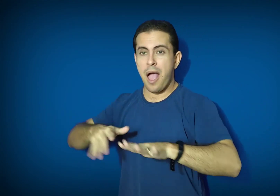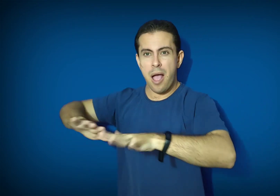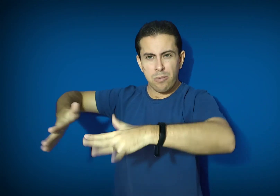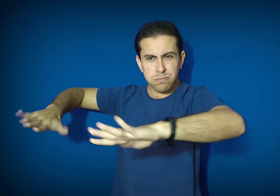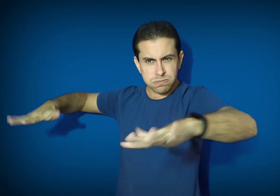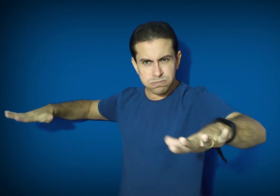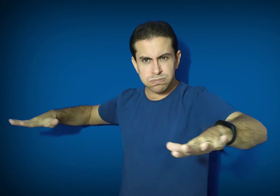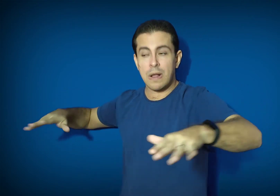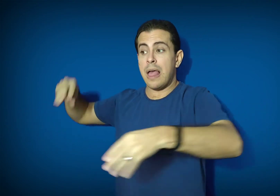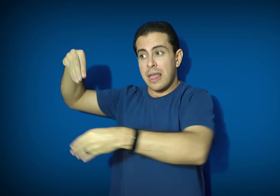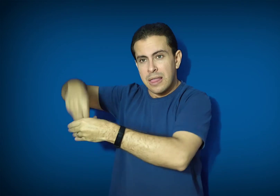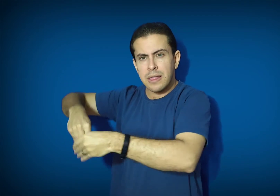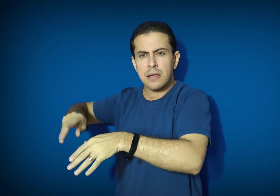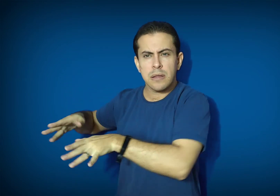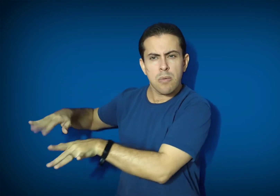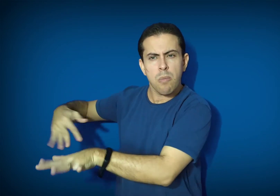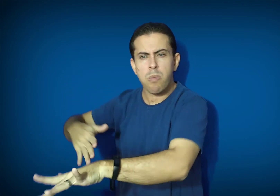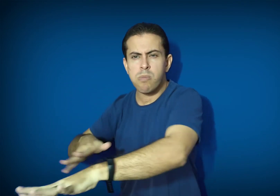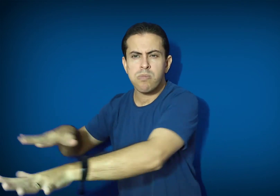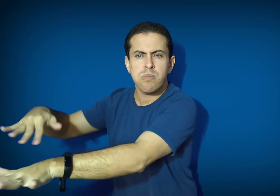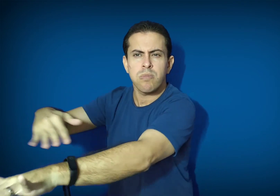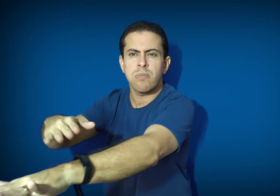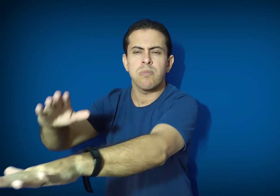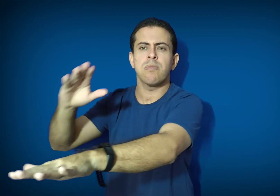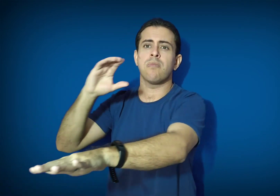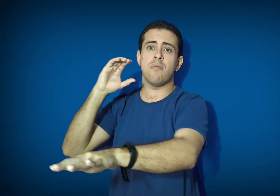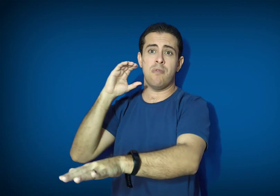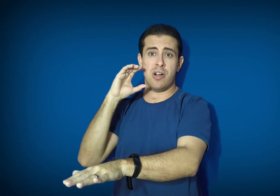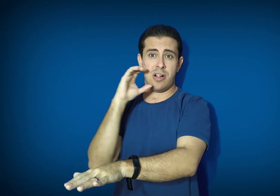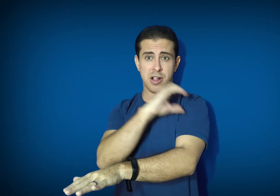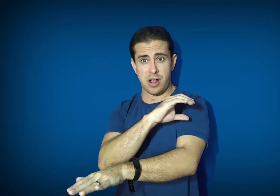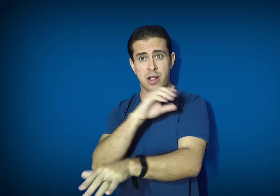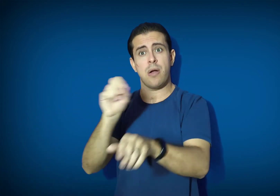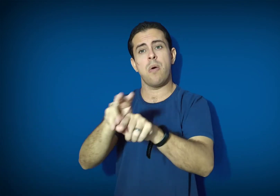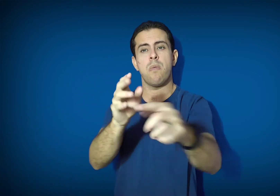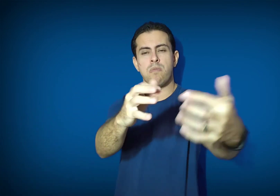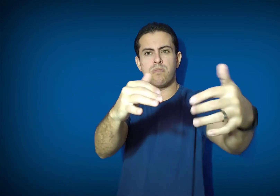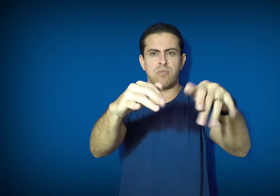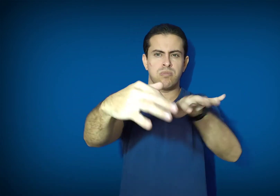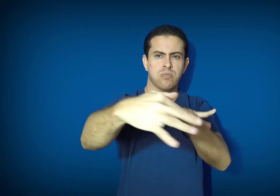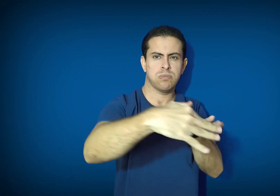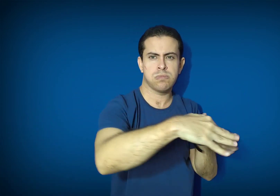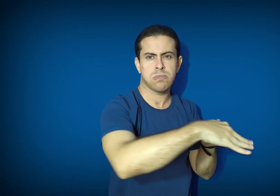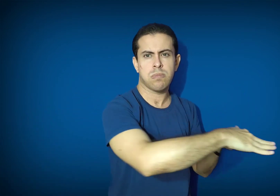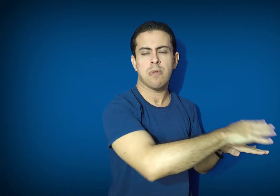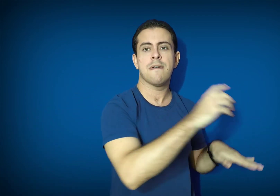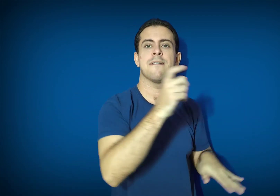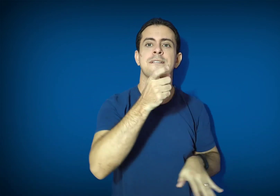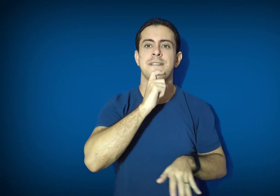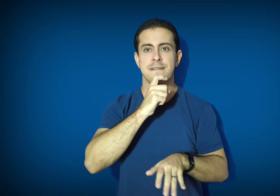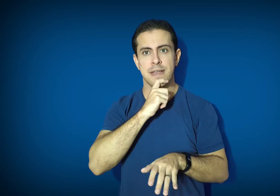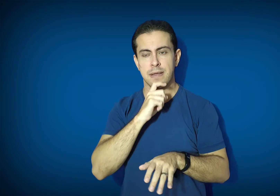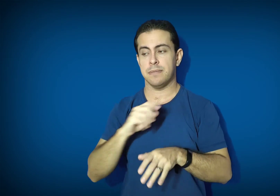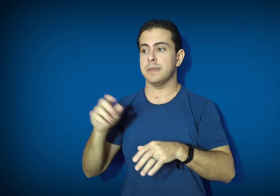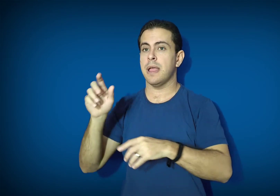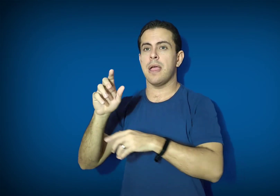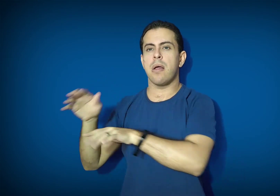também. Agora, nos oceanos, existem as correntes marinhas, que, por exemplo,